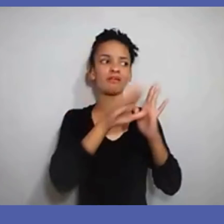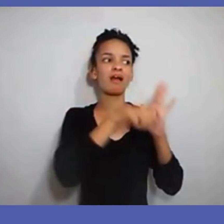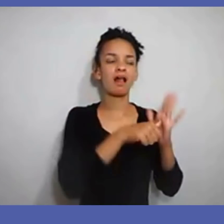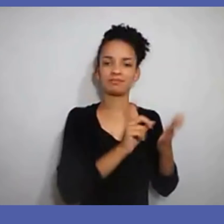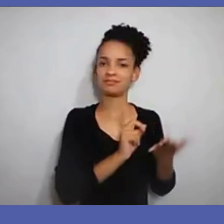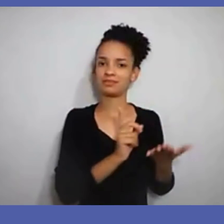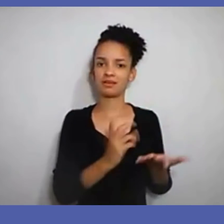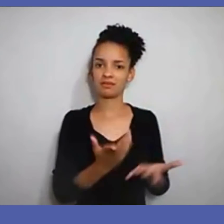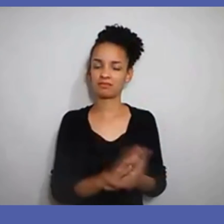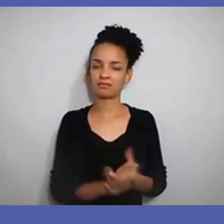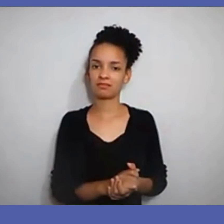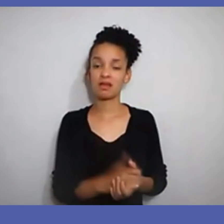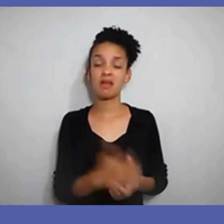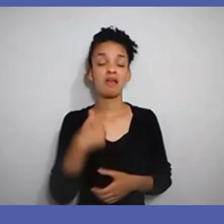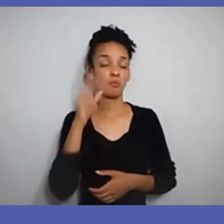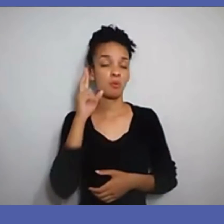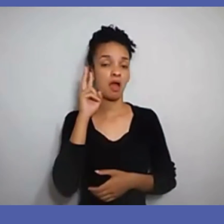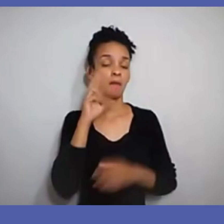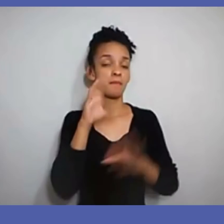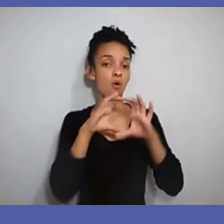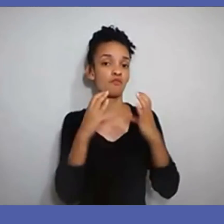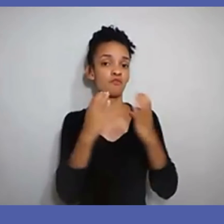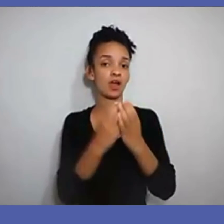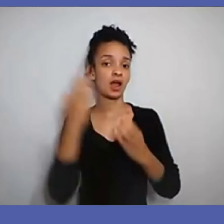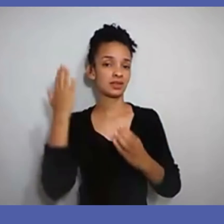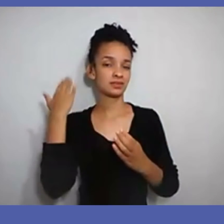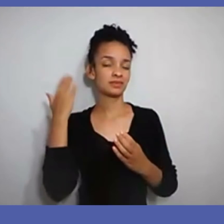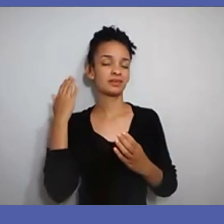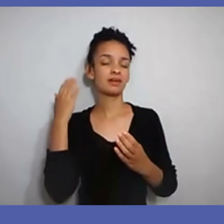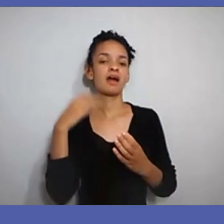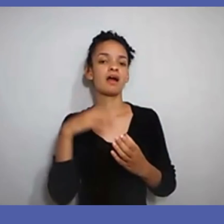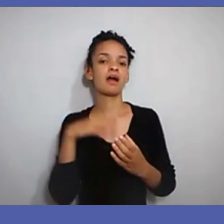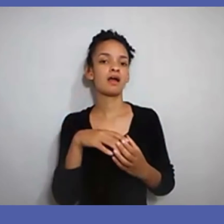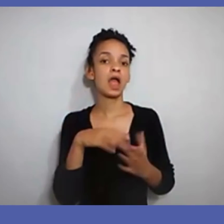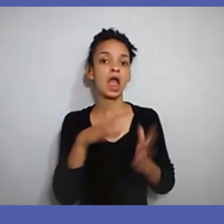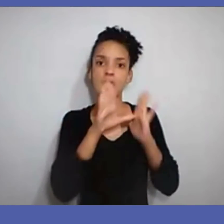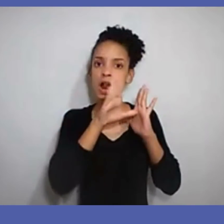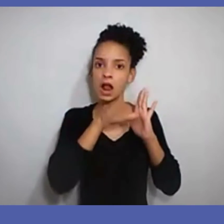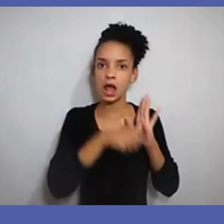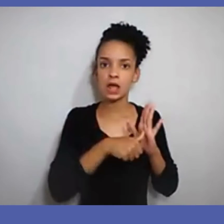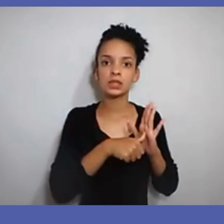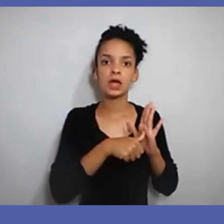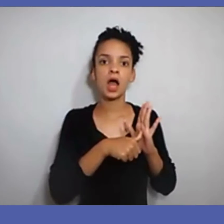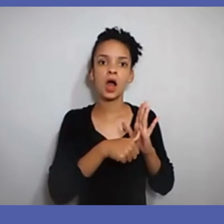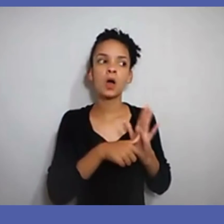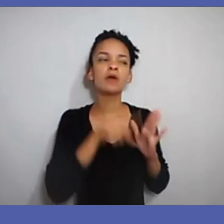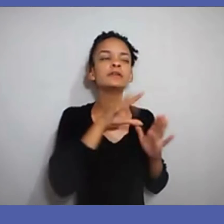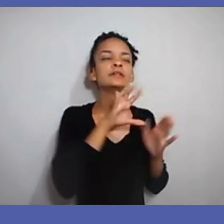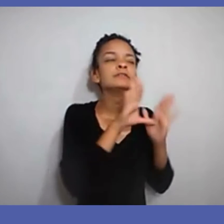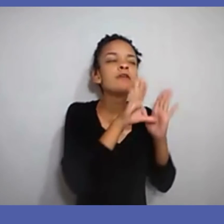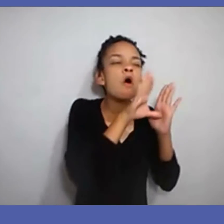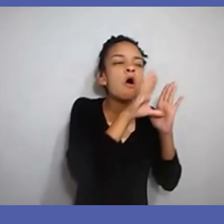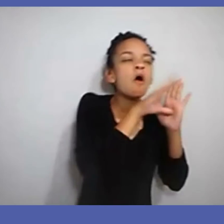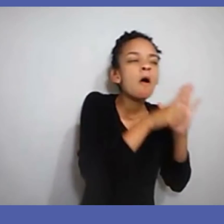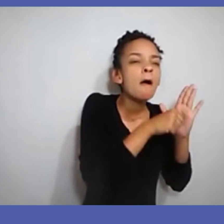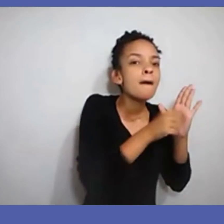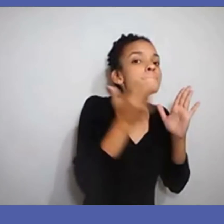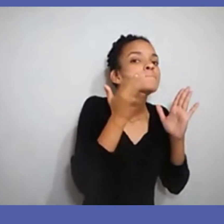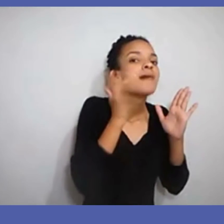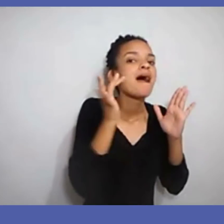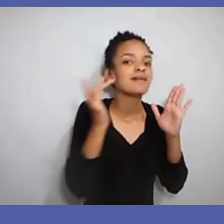na conferência, que o ladrão vem buscar as coisas preciosas, né? Tem algum ladrão que vem na sua casa e leva um saco de lixo para